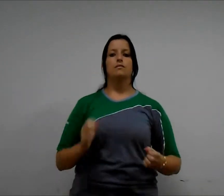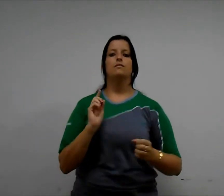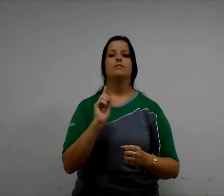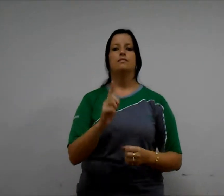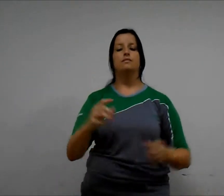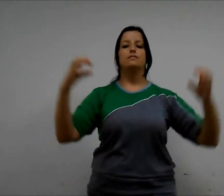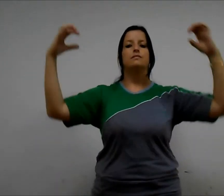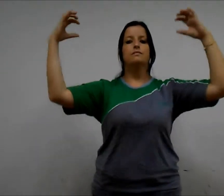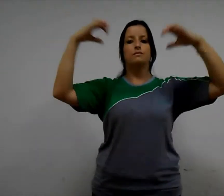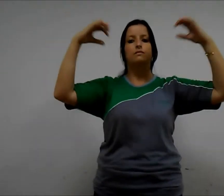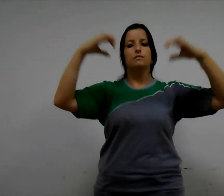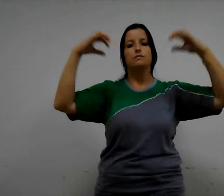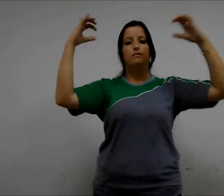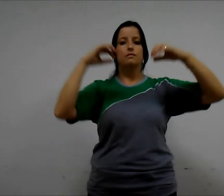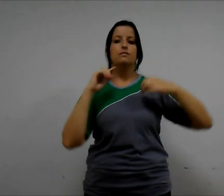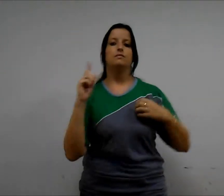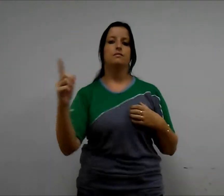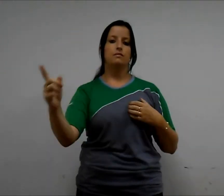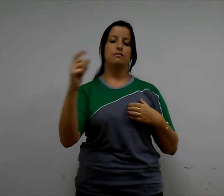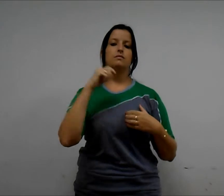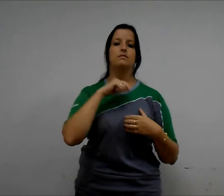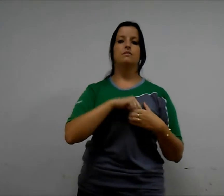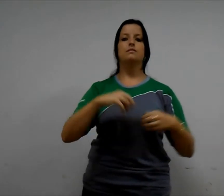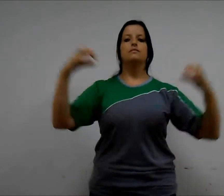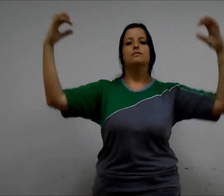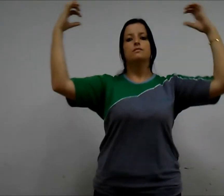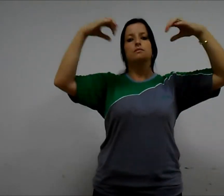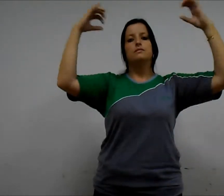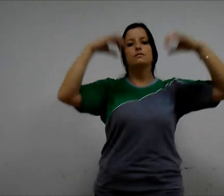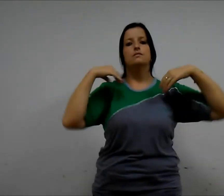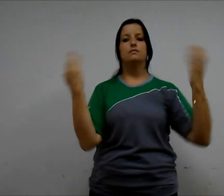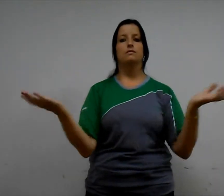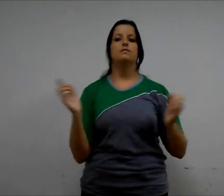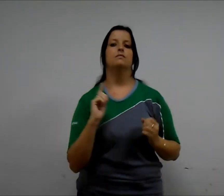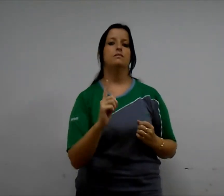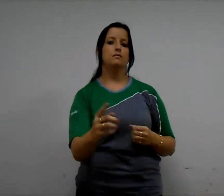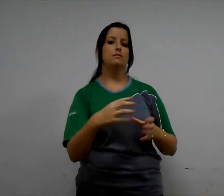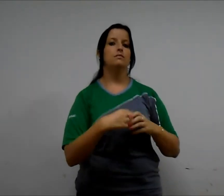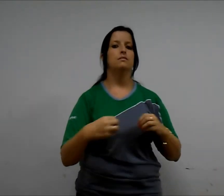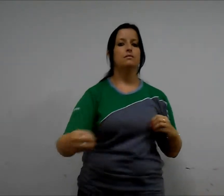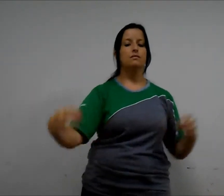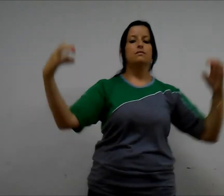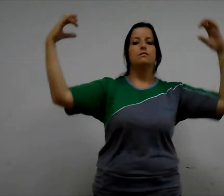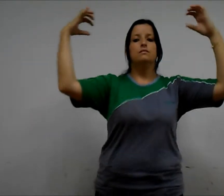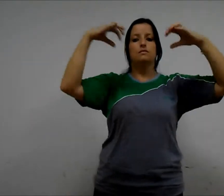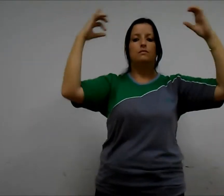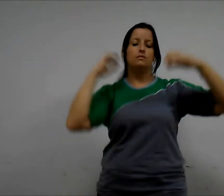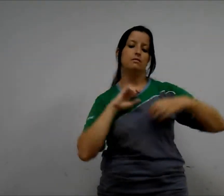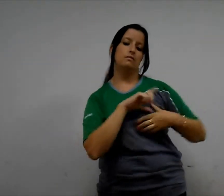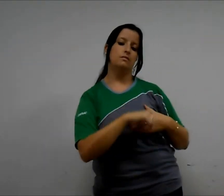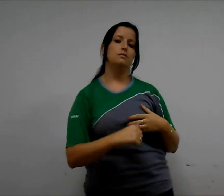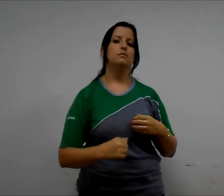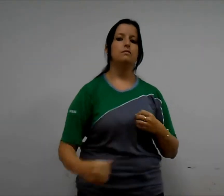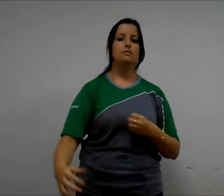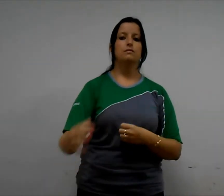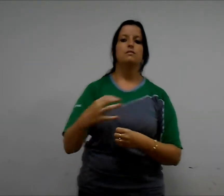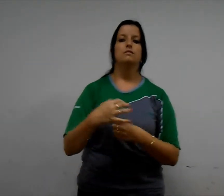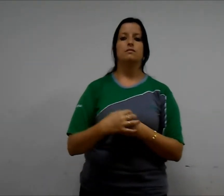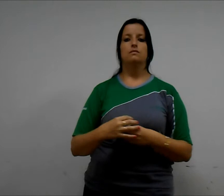te querer, chove, chove em mim você. Chove quando você some, chove amor quando se